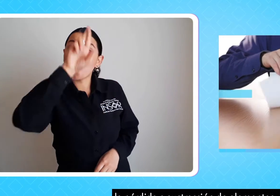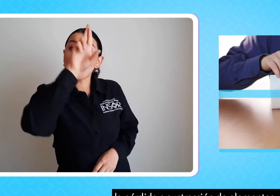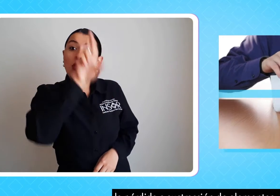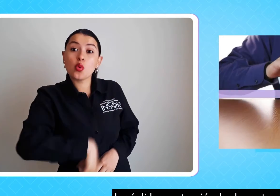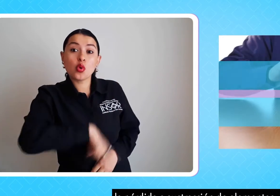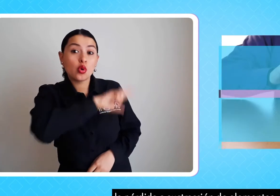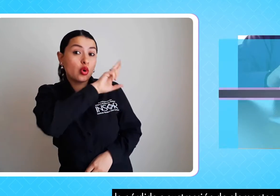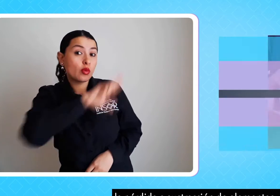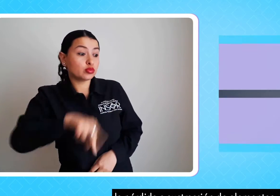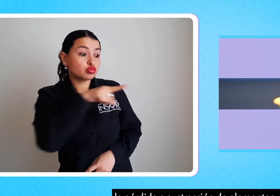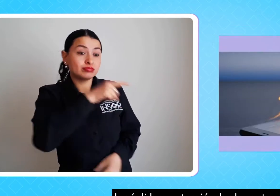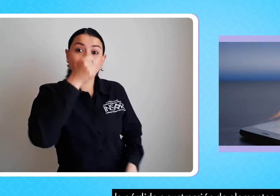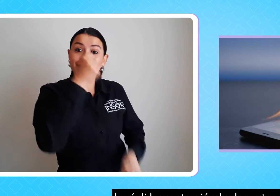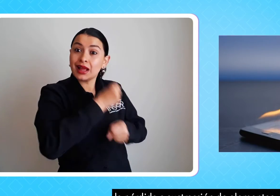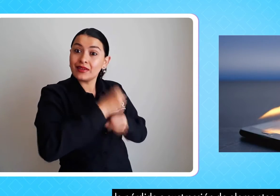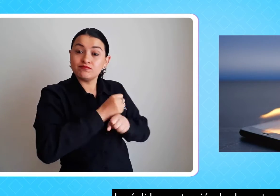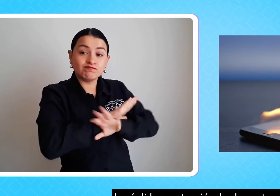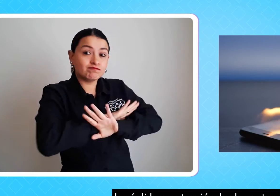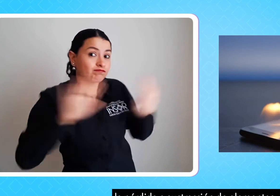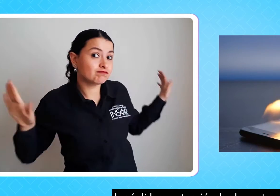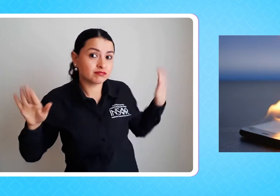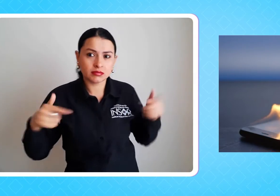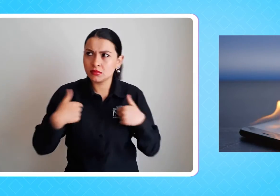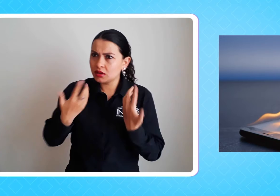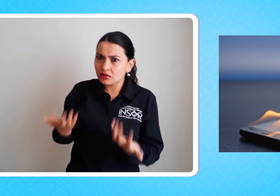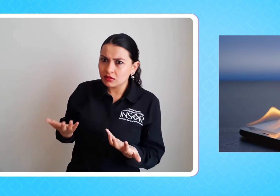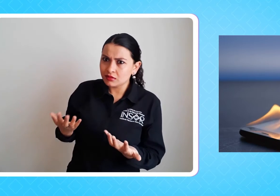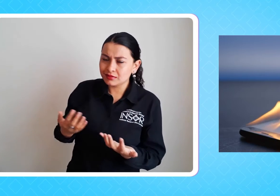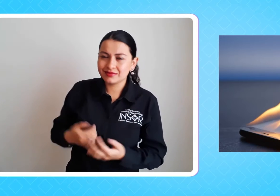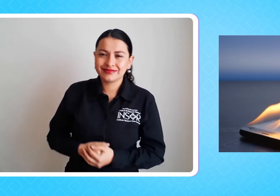la pérdida o sustracción de elementos,